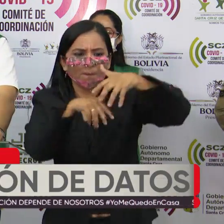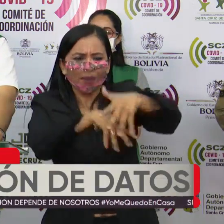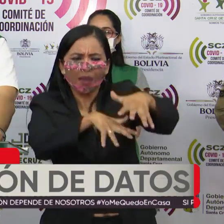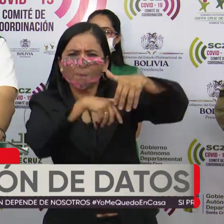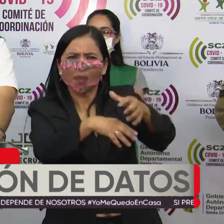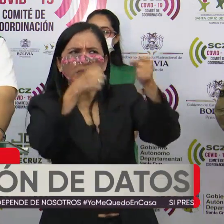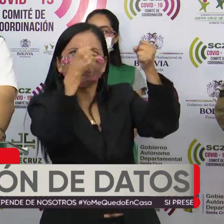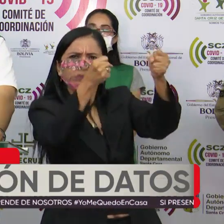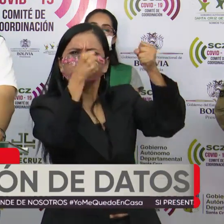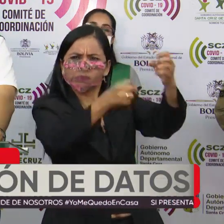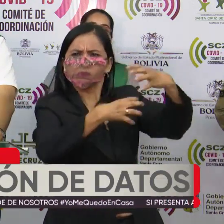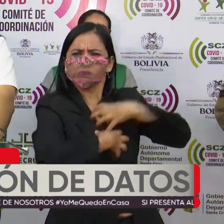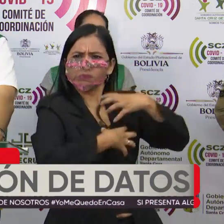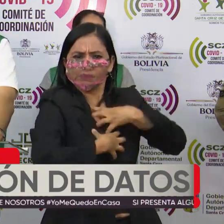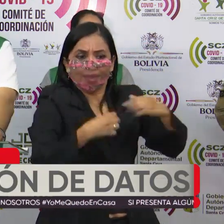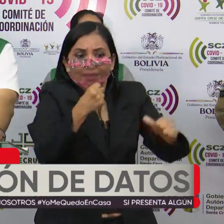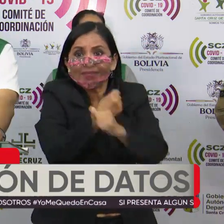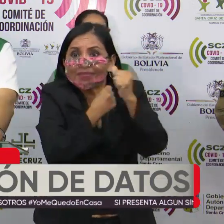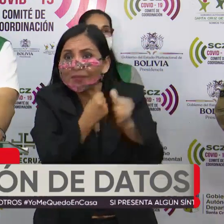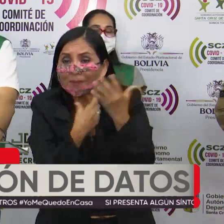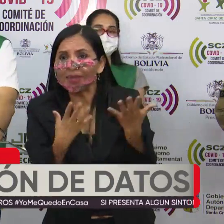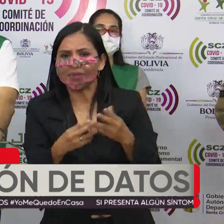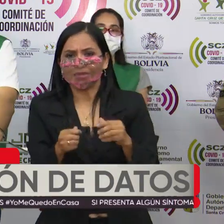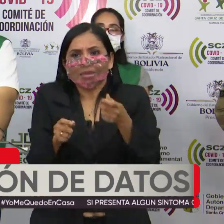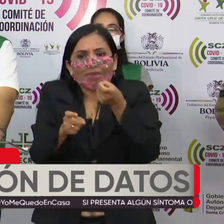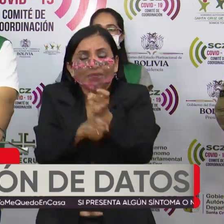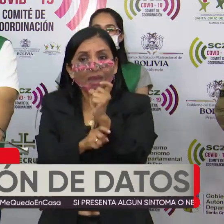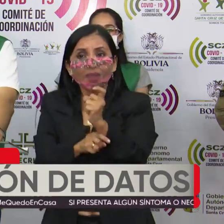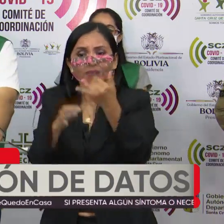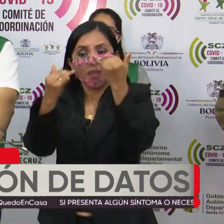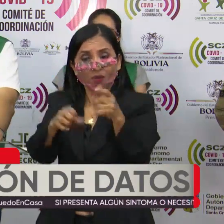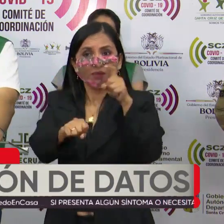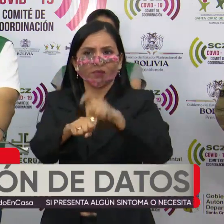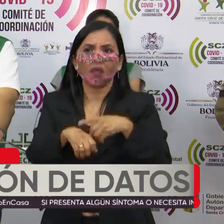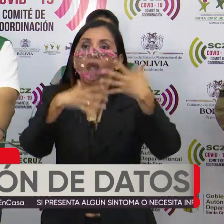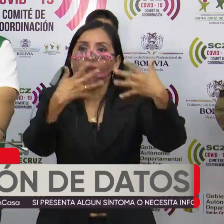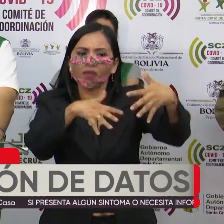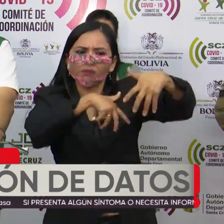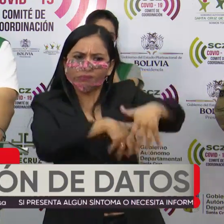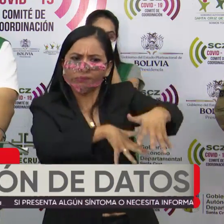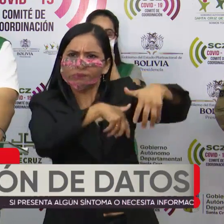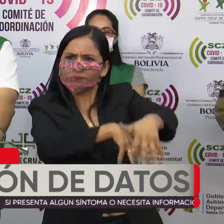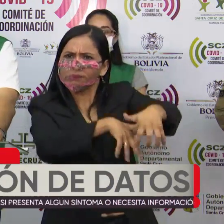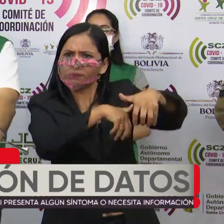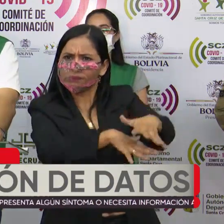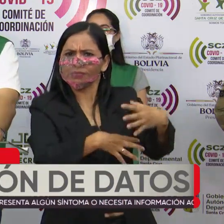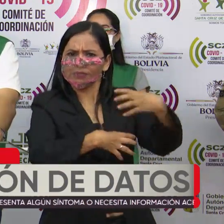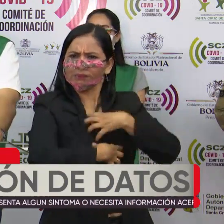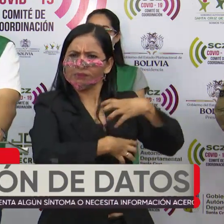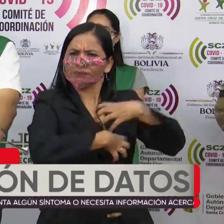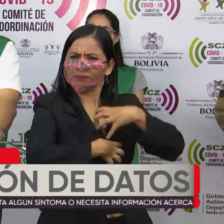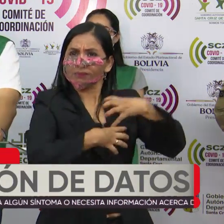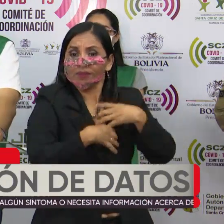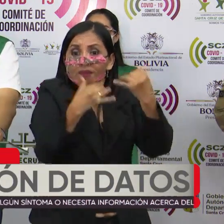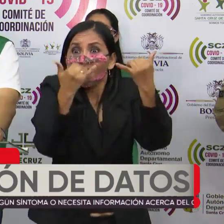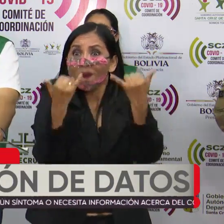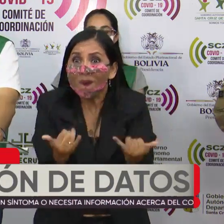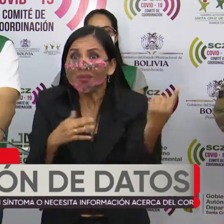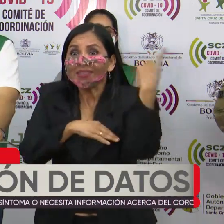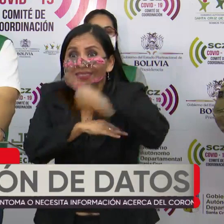las protestas generan mucho daño en estos momentos. Hay manifestaciones que, lamentablemente, como sucedió hoy